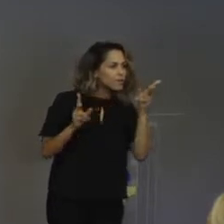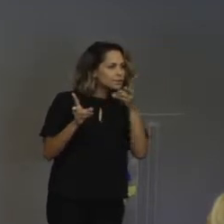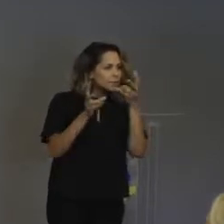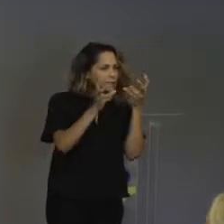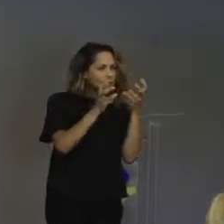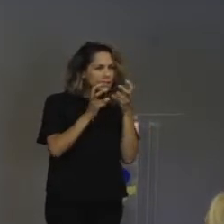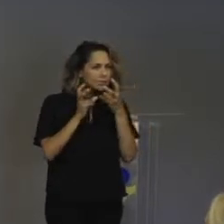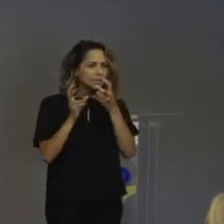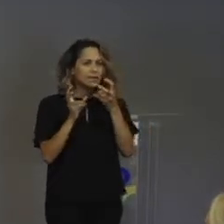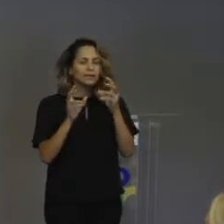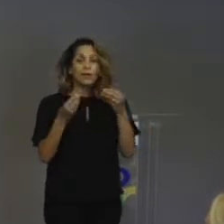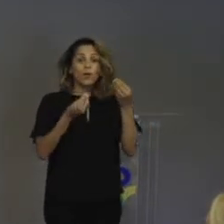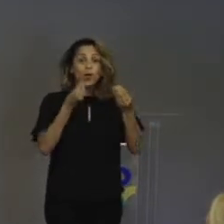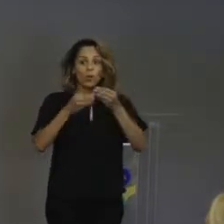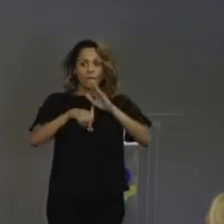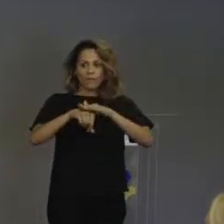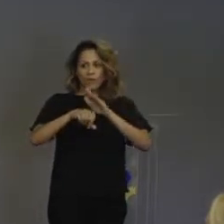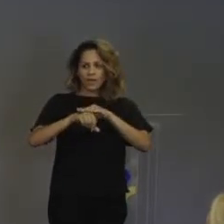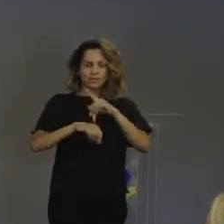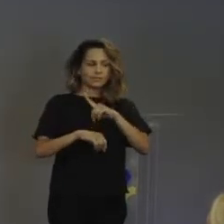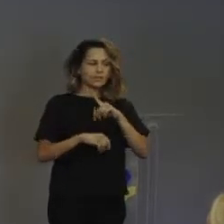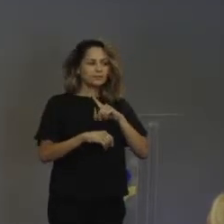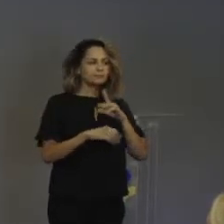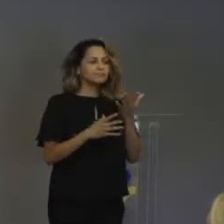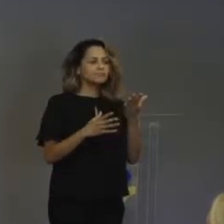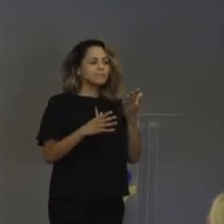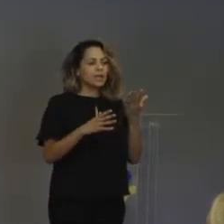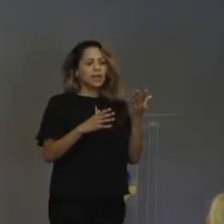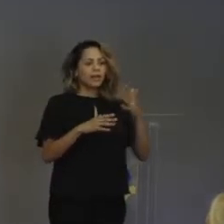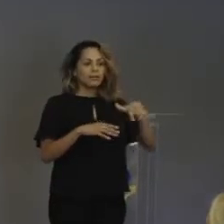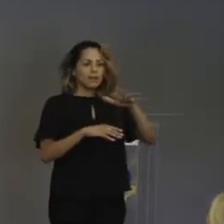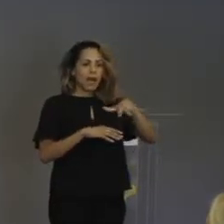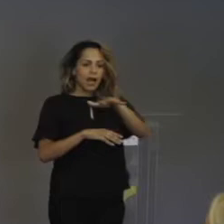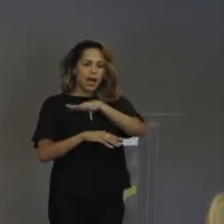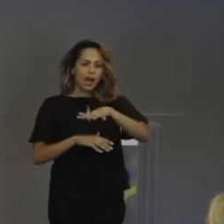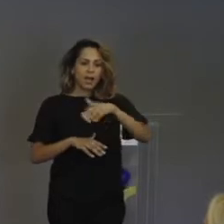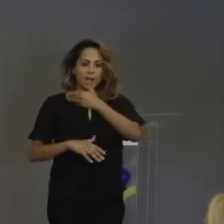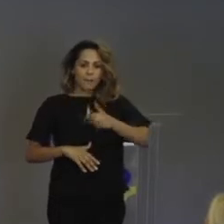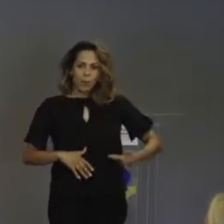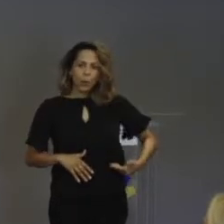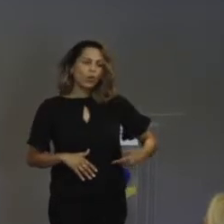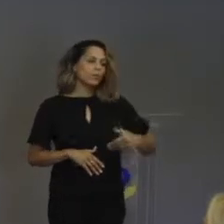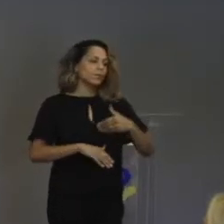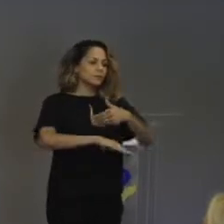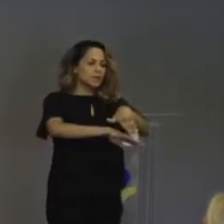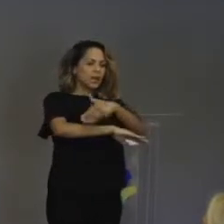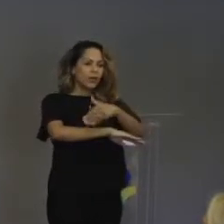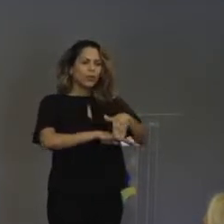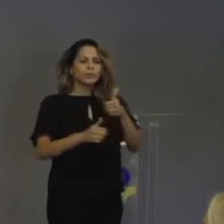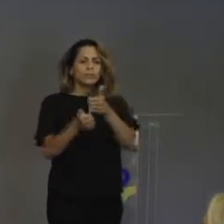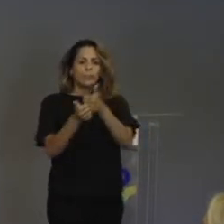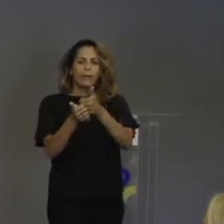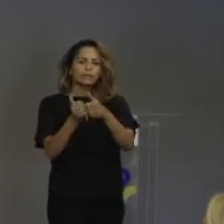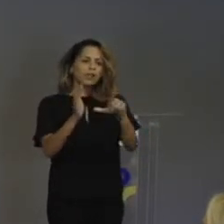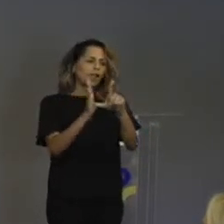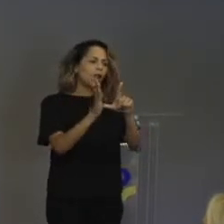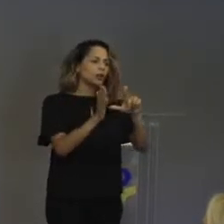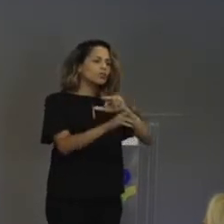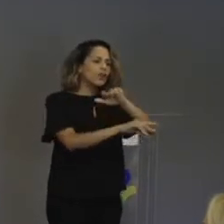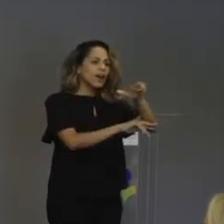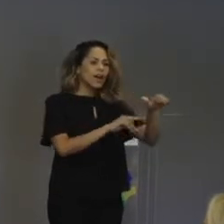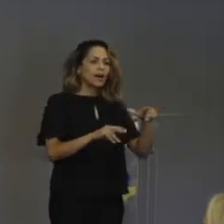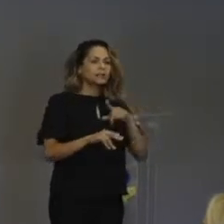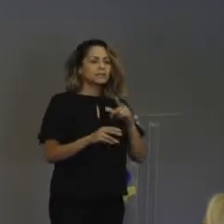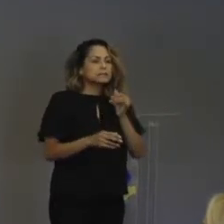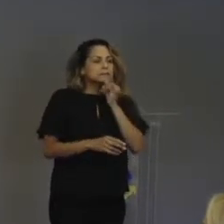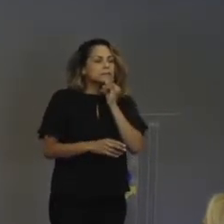isso com intervenções no espaço público, fazem muito isso trabalhando com as fachadas dos estabelecimentos comerciais, as fachadas ativas, que a gente vai andando de